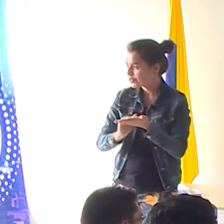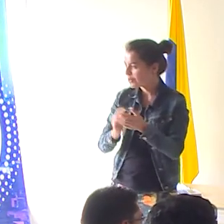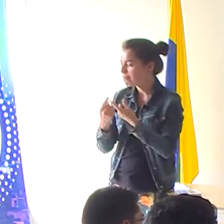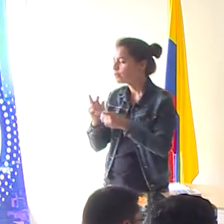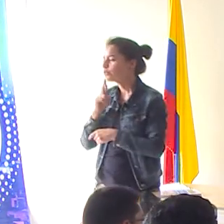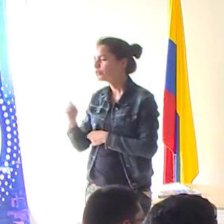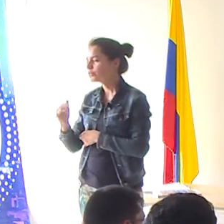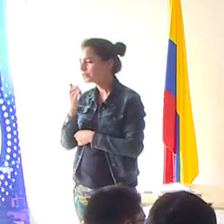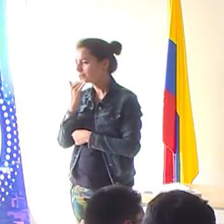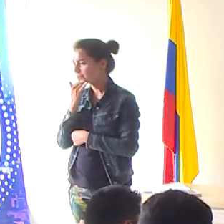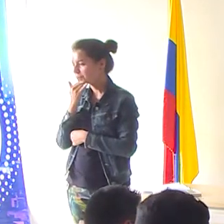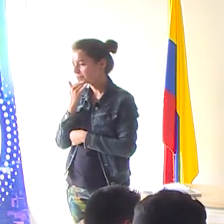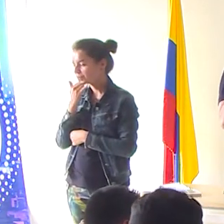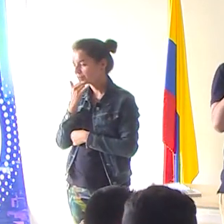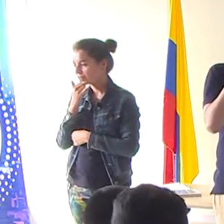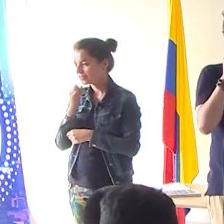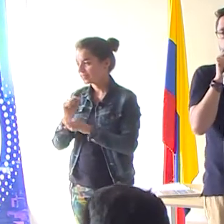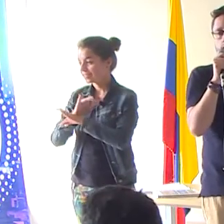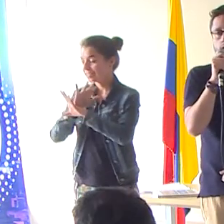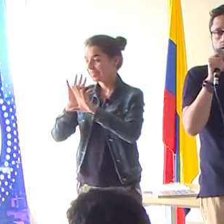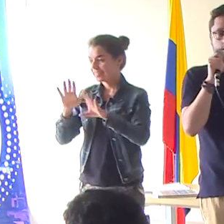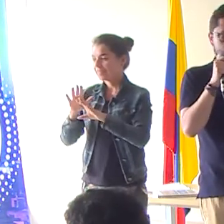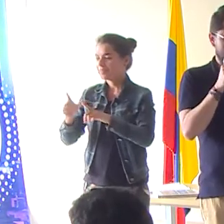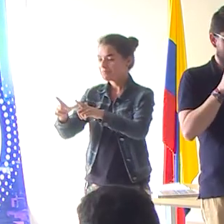el residuo a doña juana más